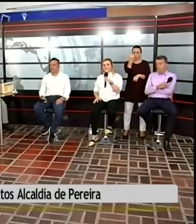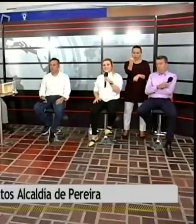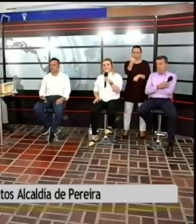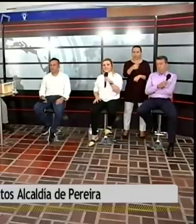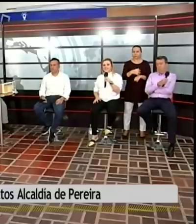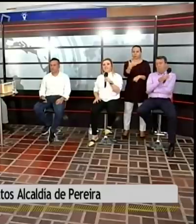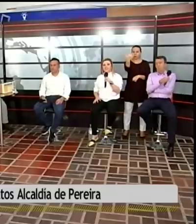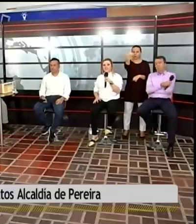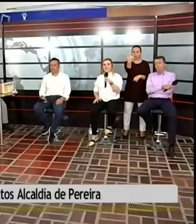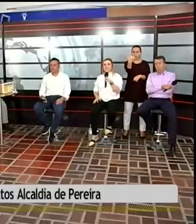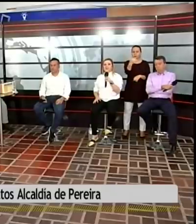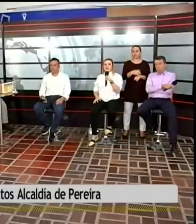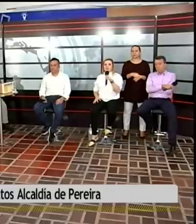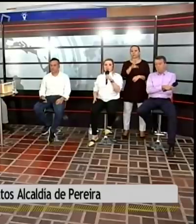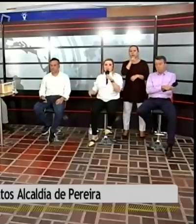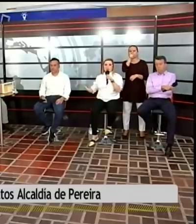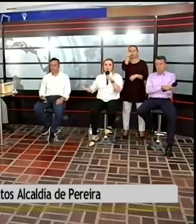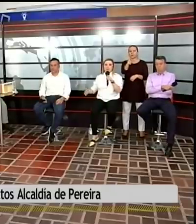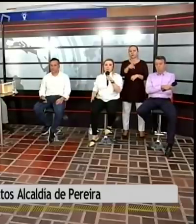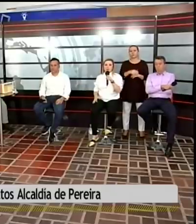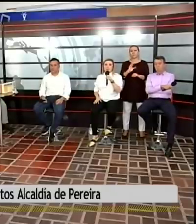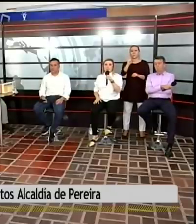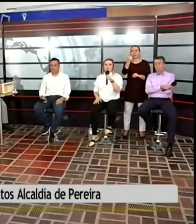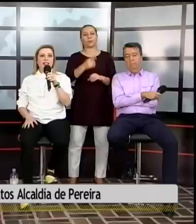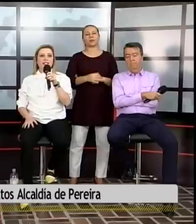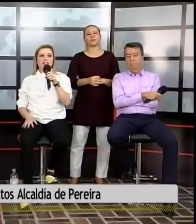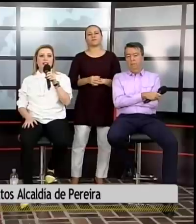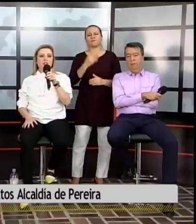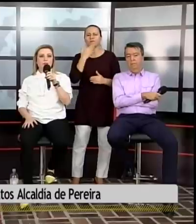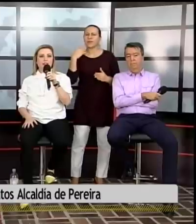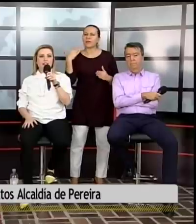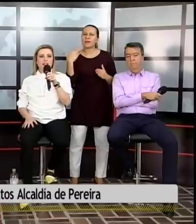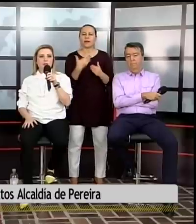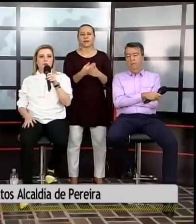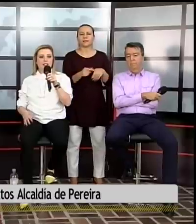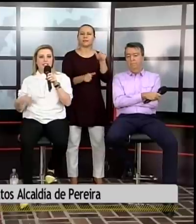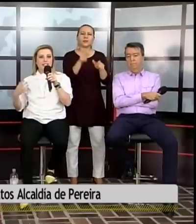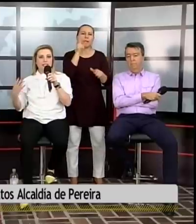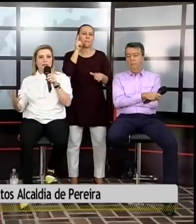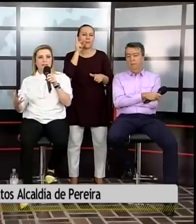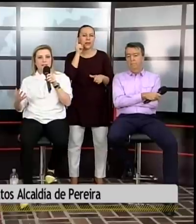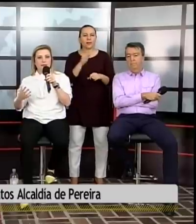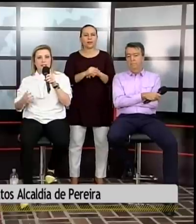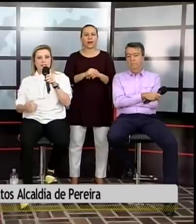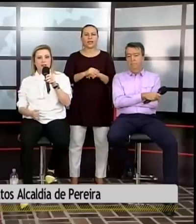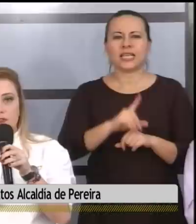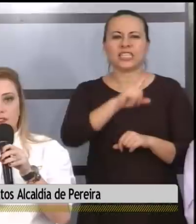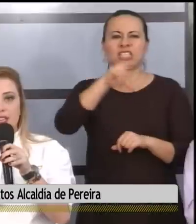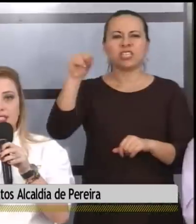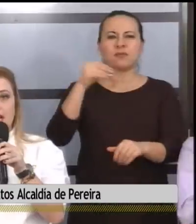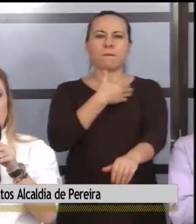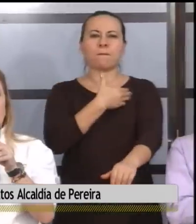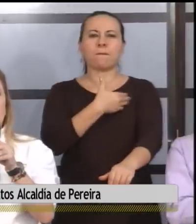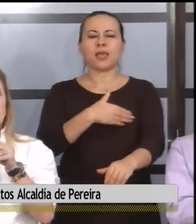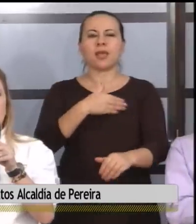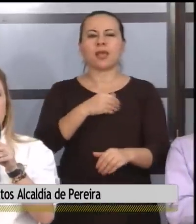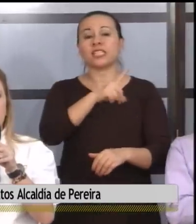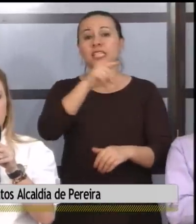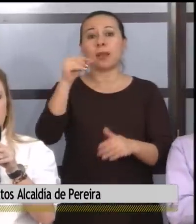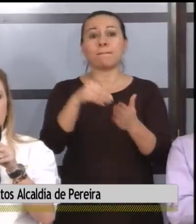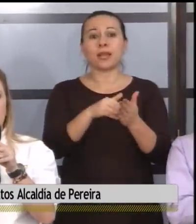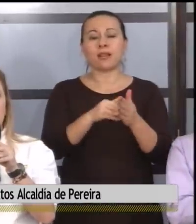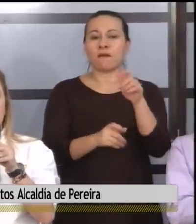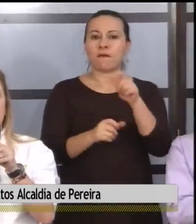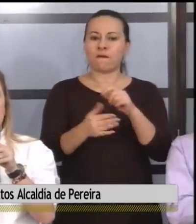se dirija a su gente. Bueno, primero que todo quiero agradecer a los pereiranos por esas 100.000 firmas de confianza. Sí se